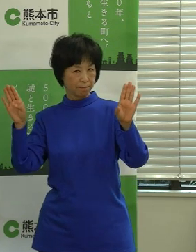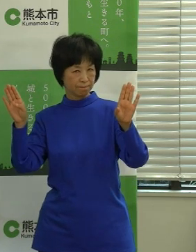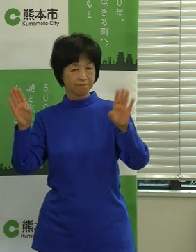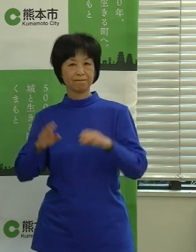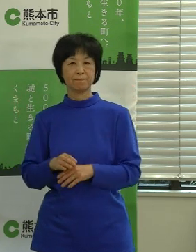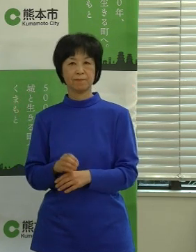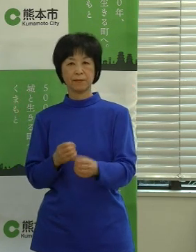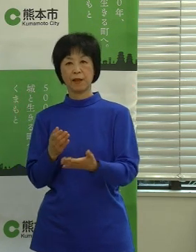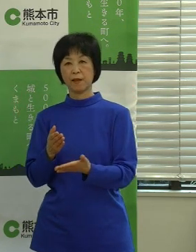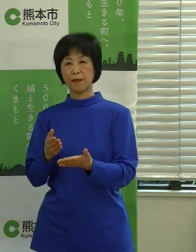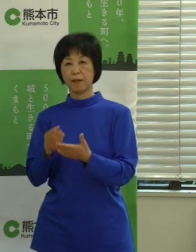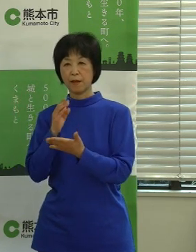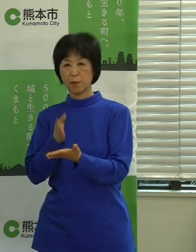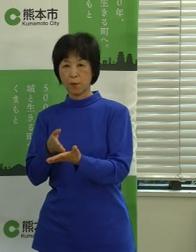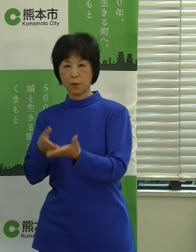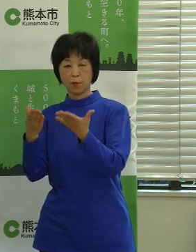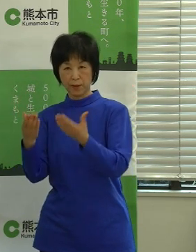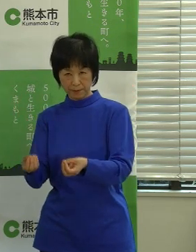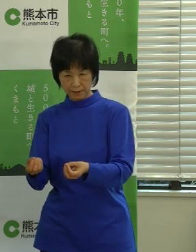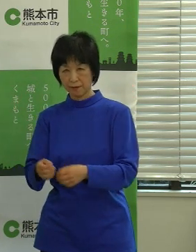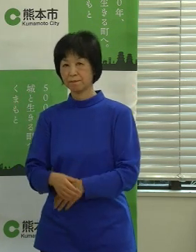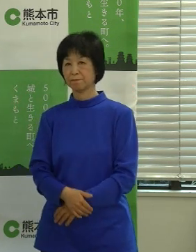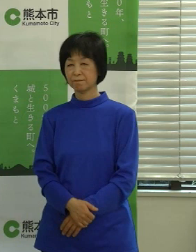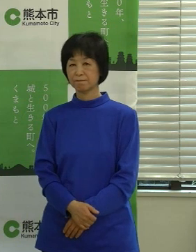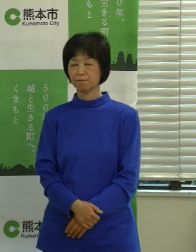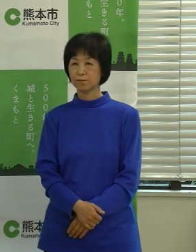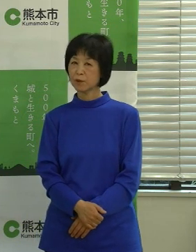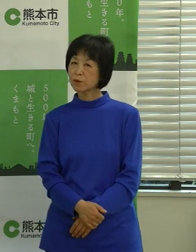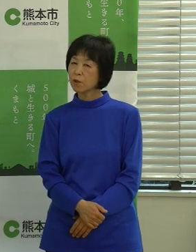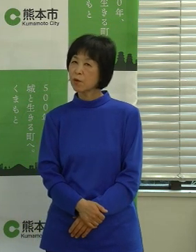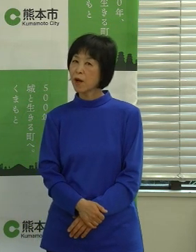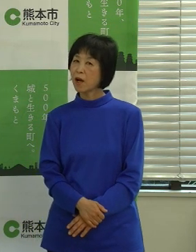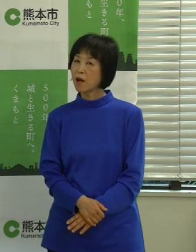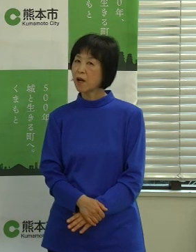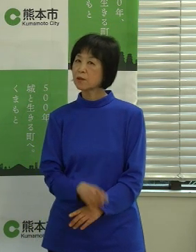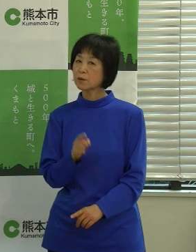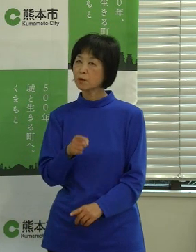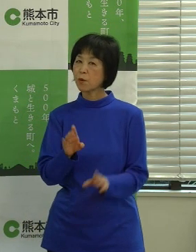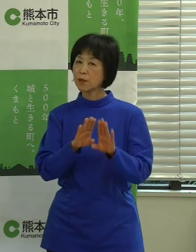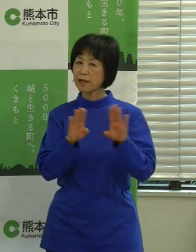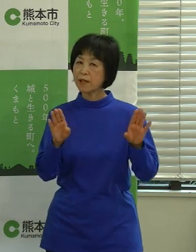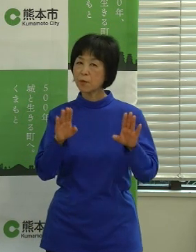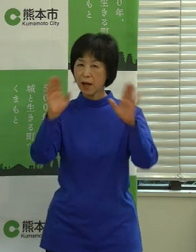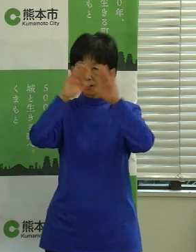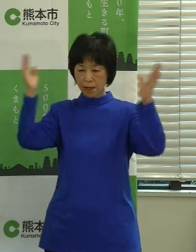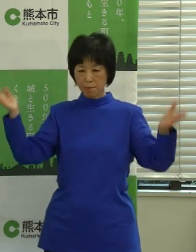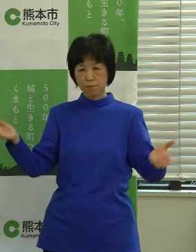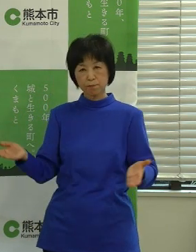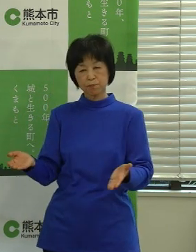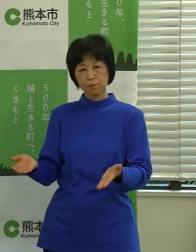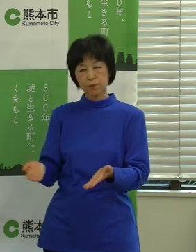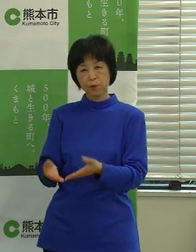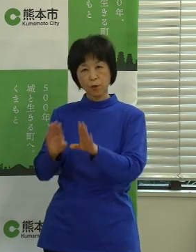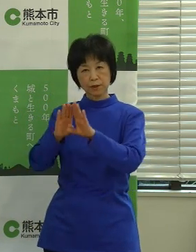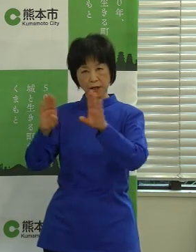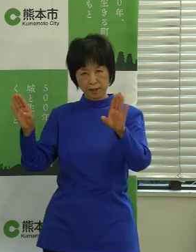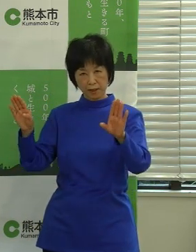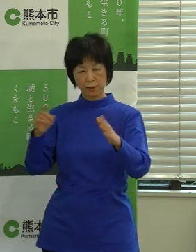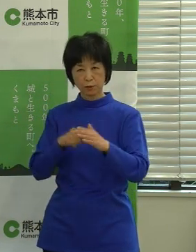が、それは全面開園という意味ではなくて、